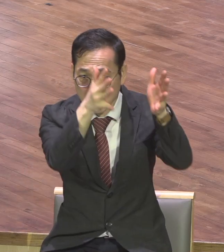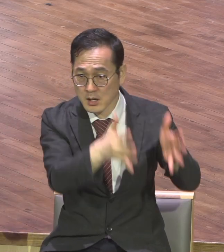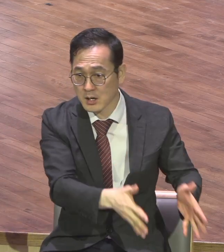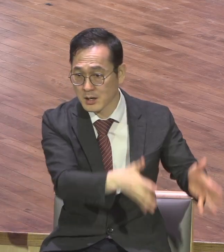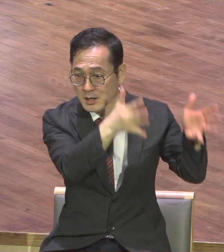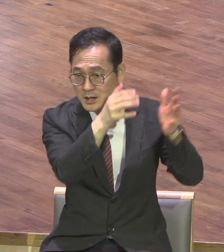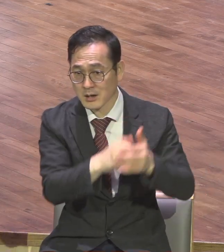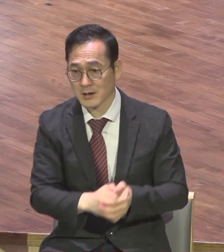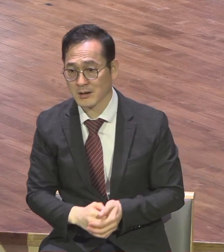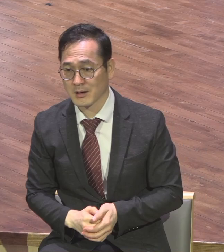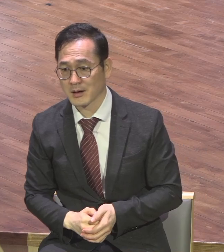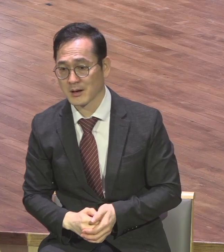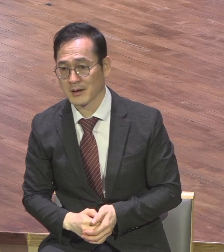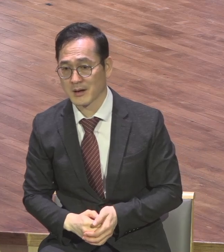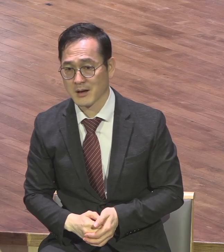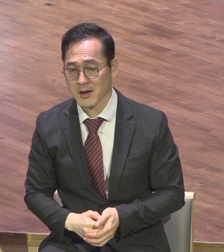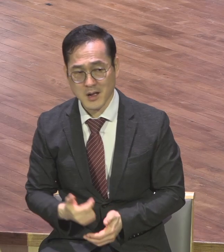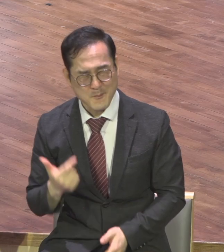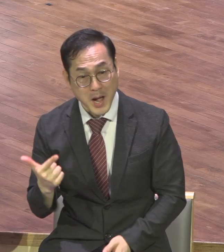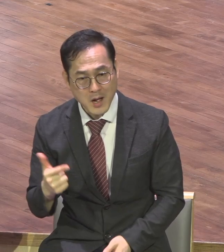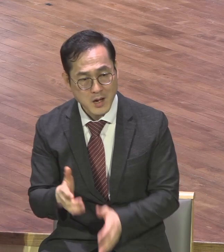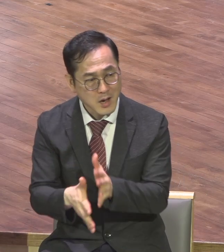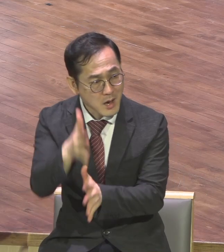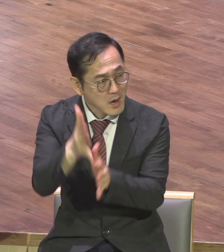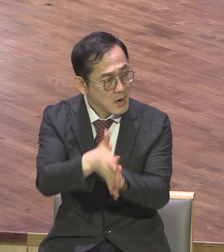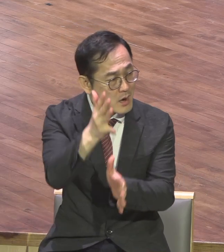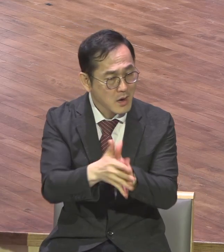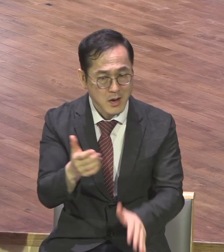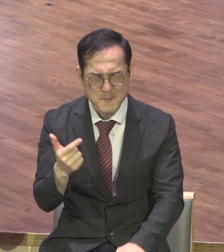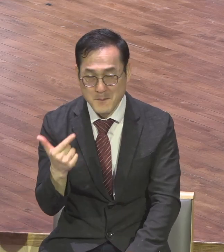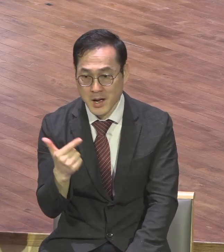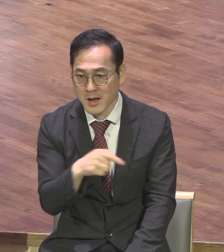다리 하나 건너니까 엄청나게 짓고 있어요 지금.